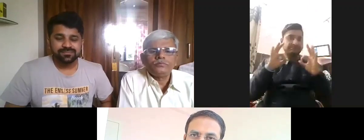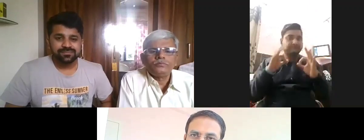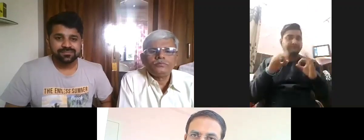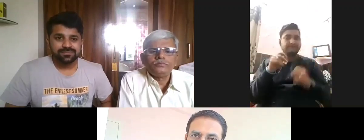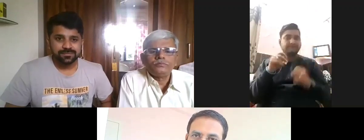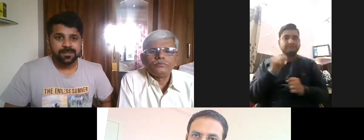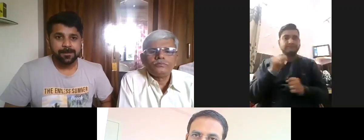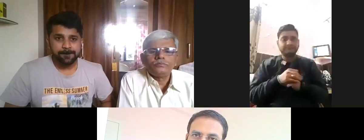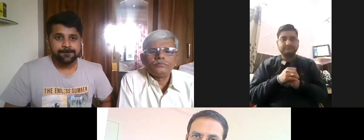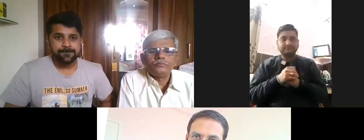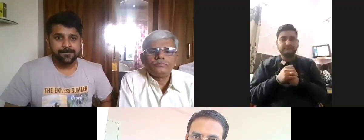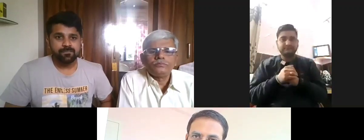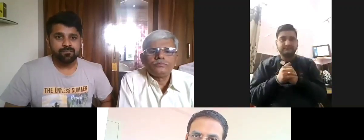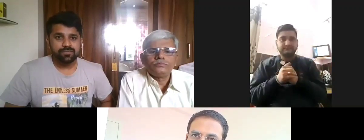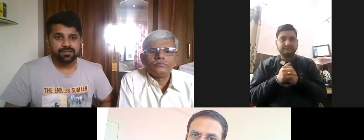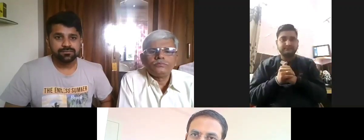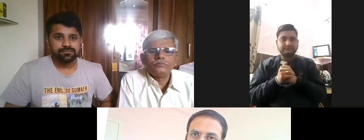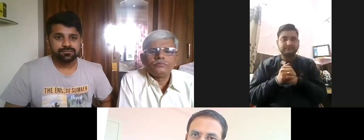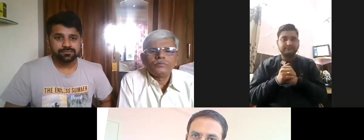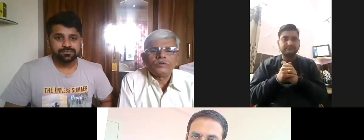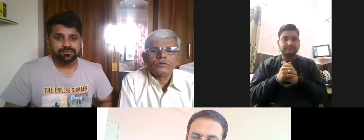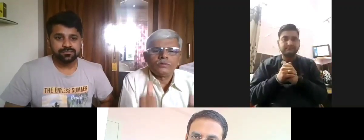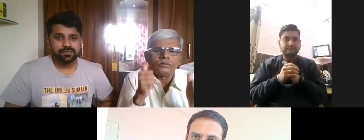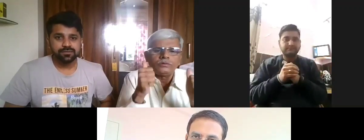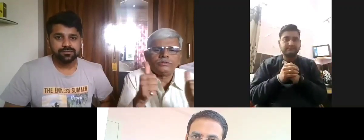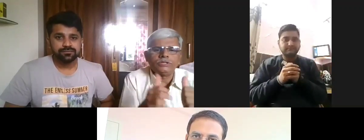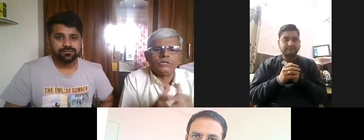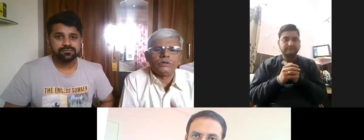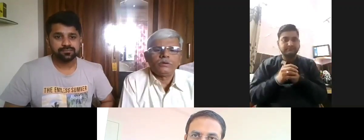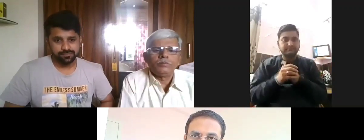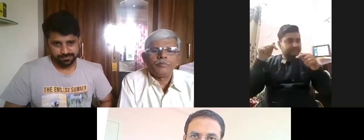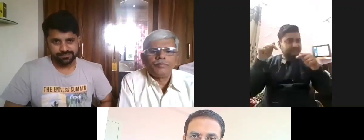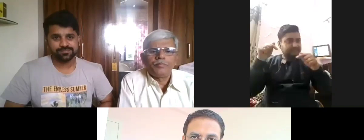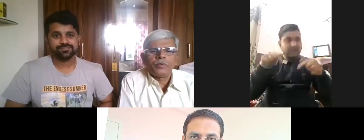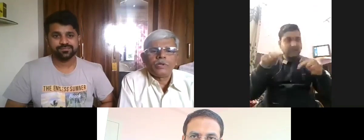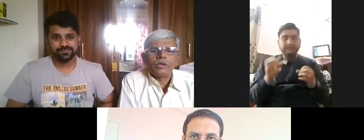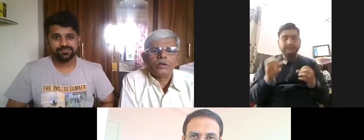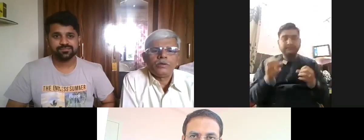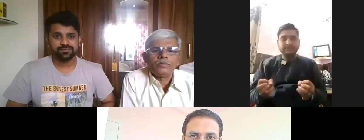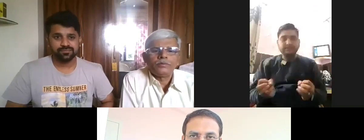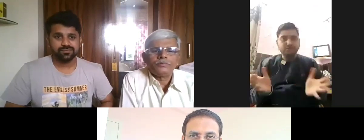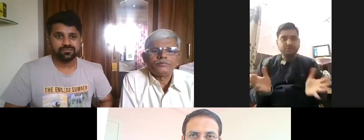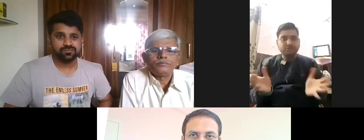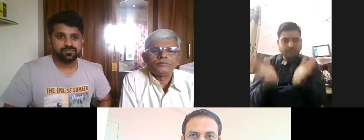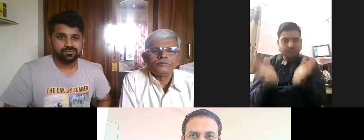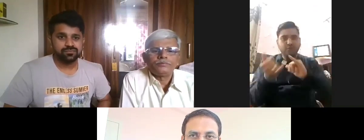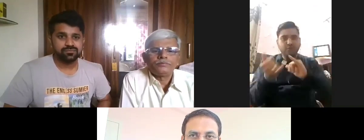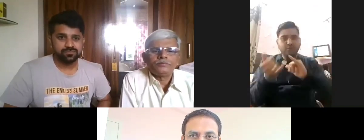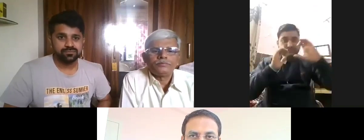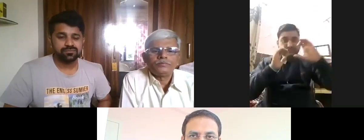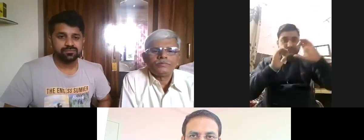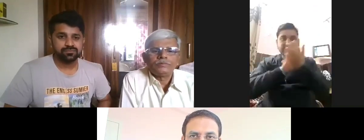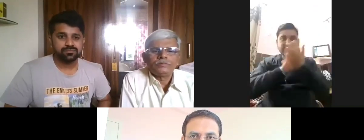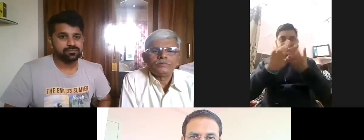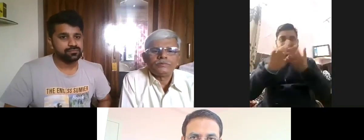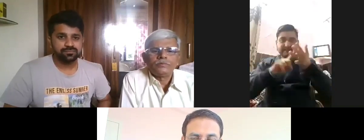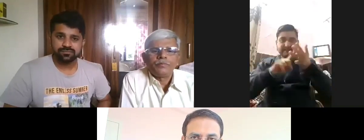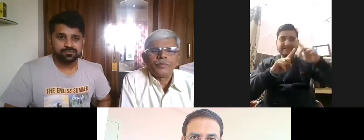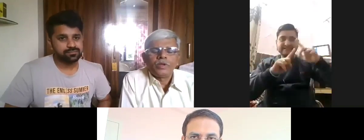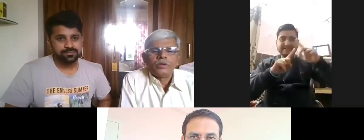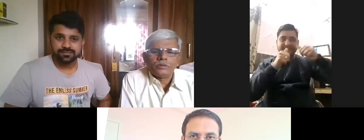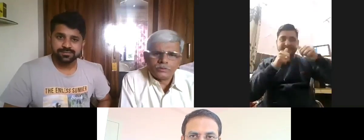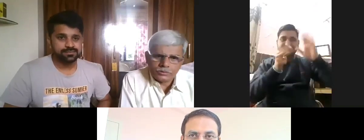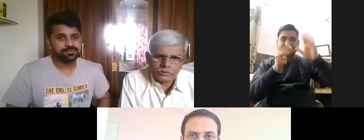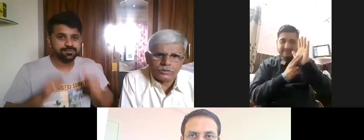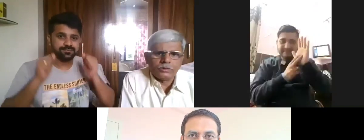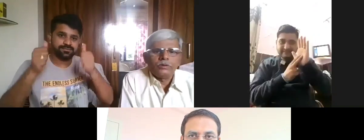अपना सपोर्ट चेतन फॉर गोल्ड कैंपेन जी। इस हैशटैग को जितना ज्यादा आप सपोर्ट